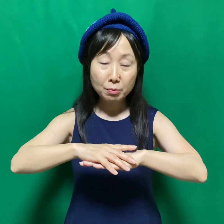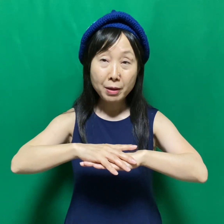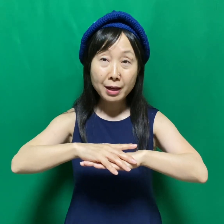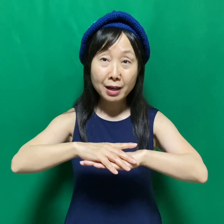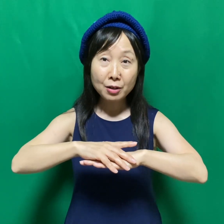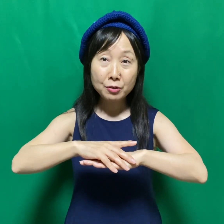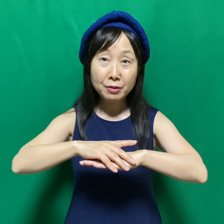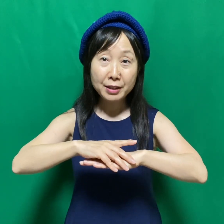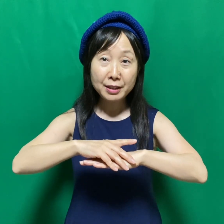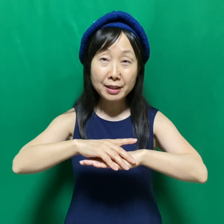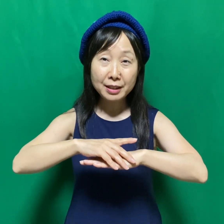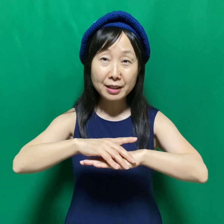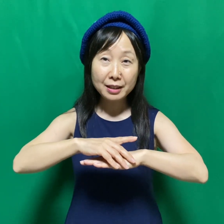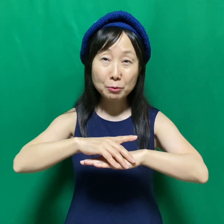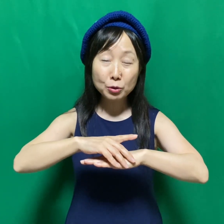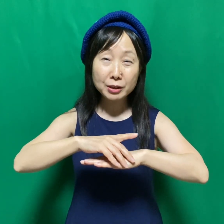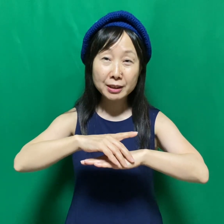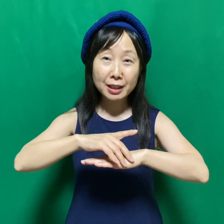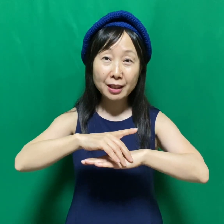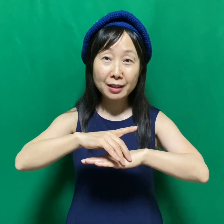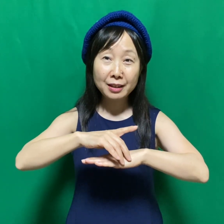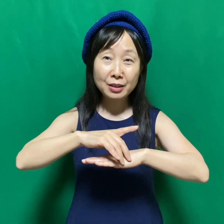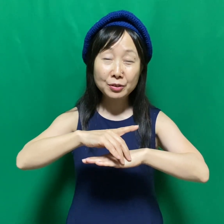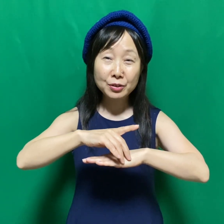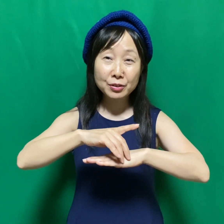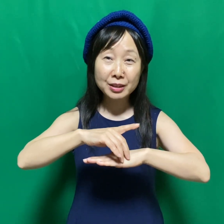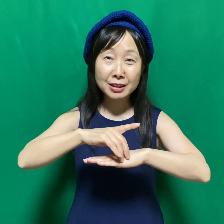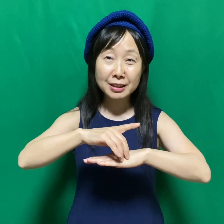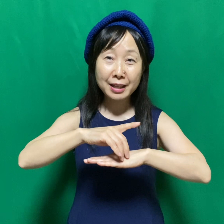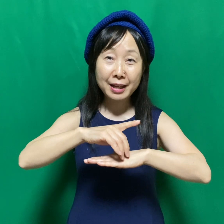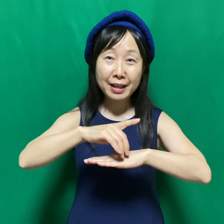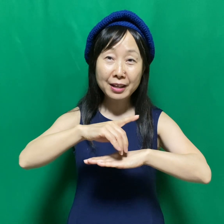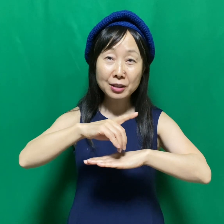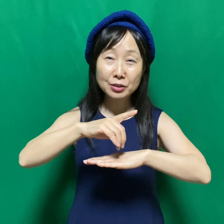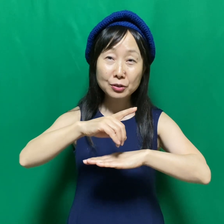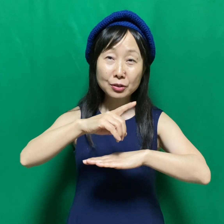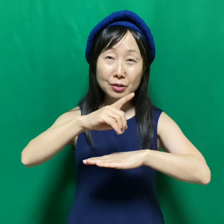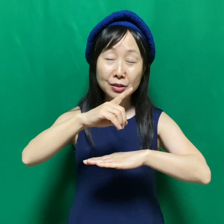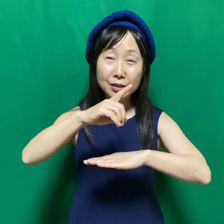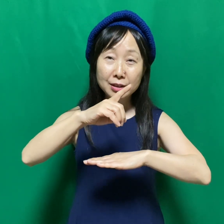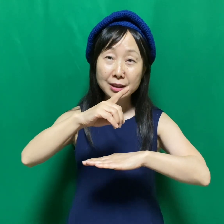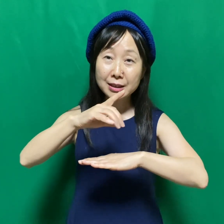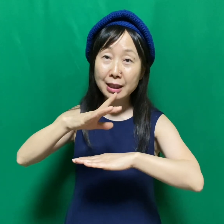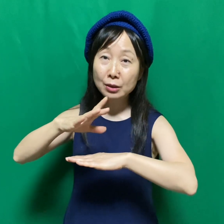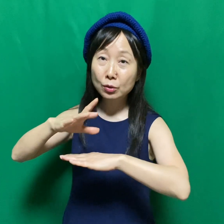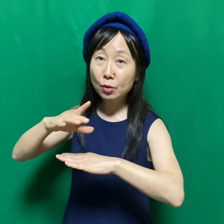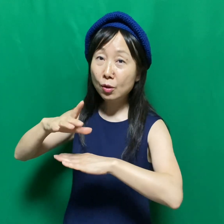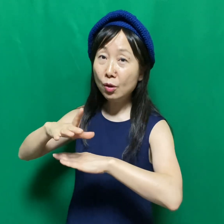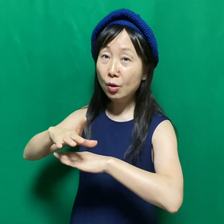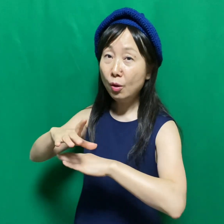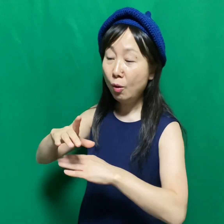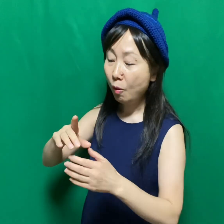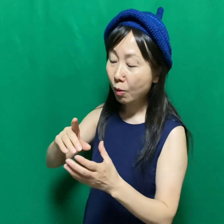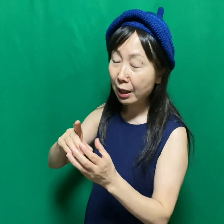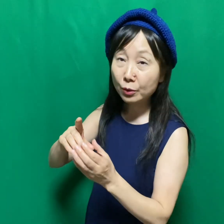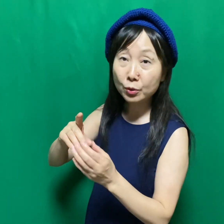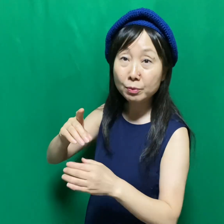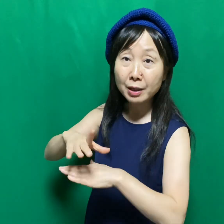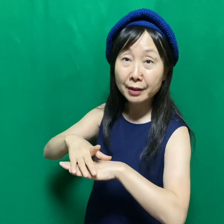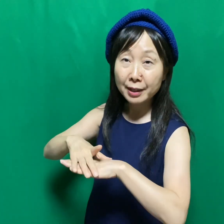爪が上に持ち上がっていくようにして、そうすると自然と他の指がね